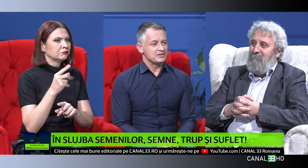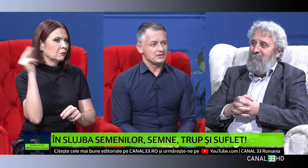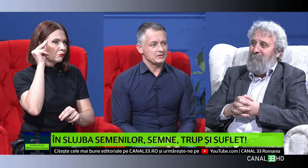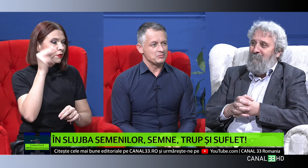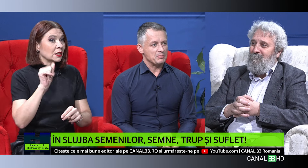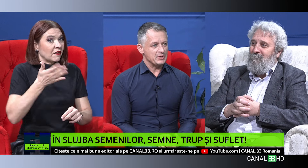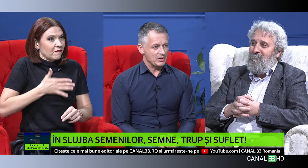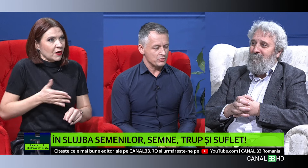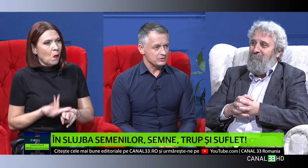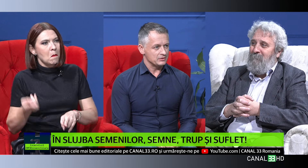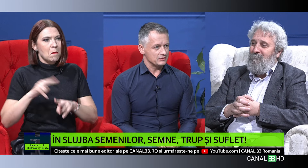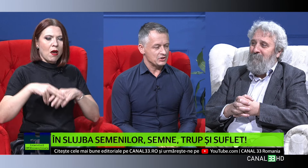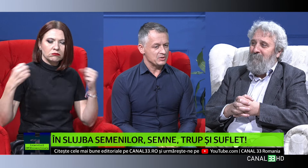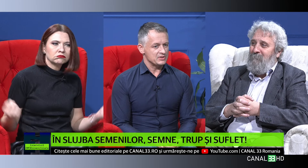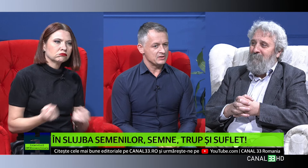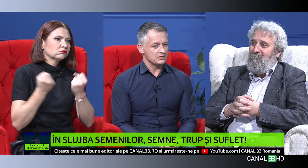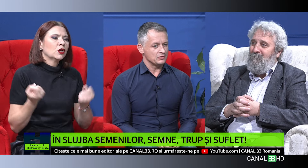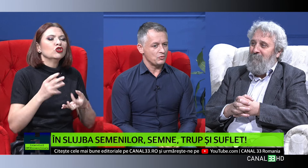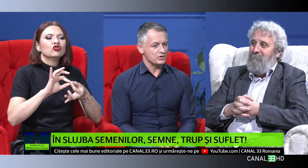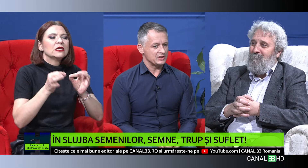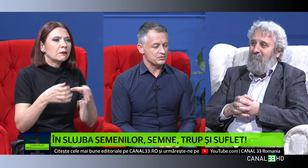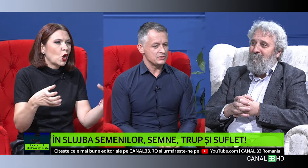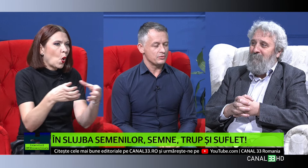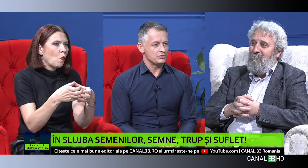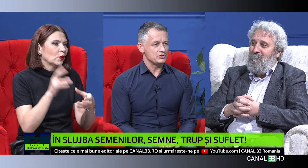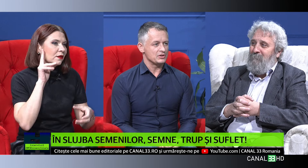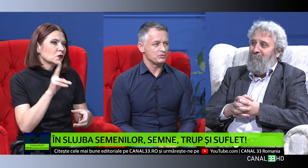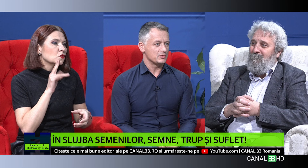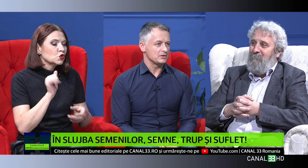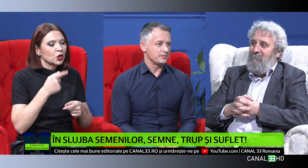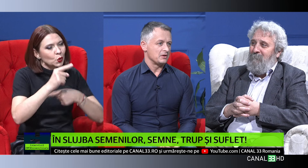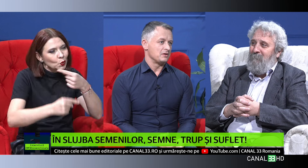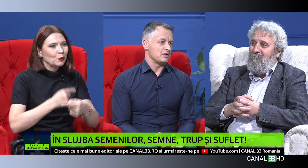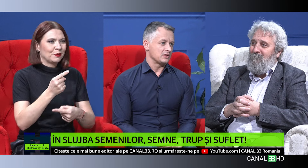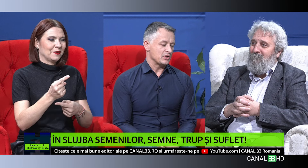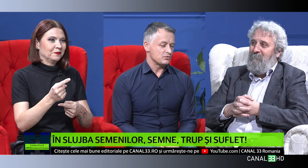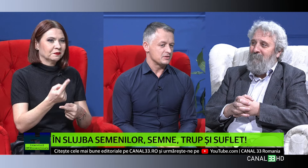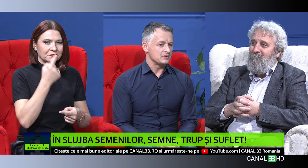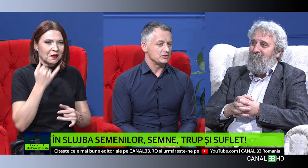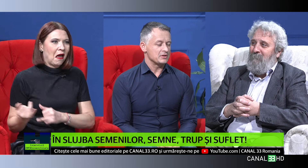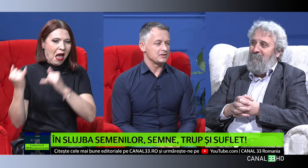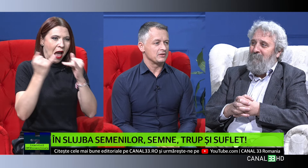doresc să mă implic mai mult în ceea ce reprezintă comunitatea surzilor și în cele din urmă, iată, am ajuns în situația de a